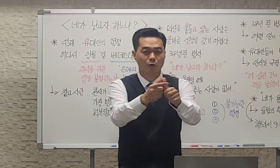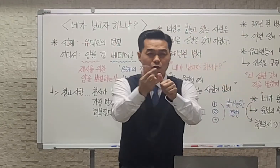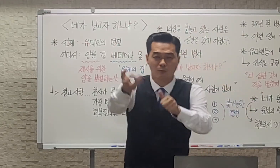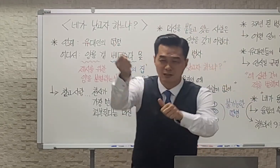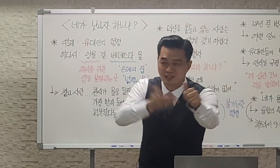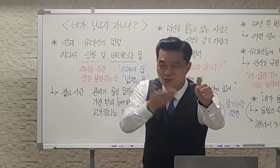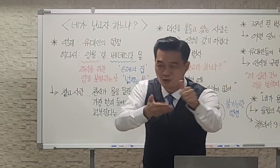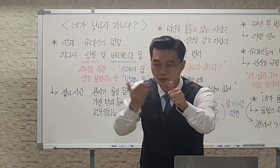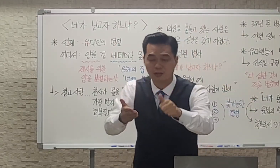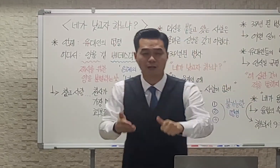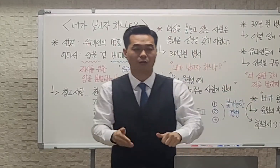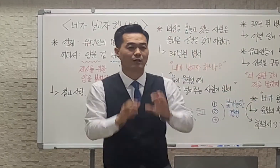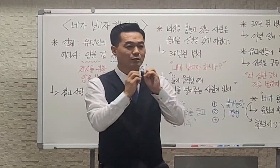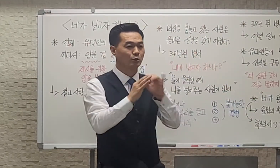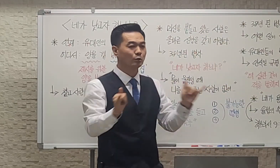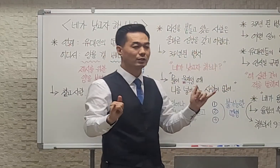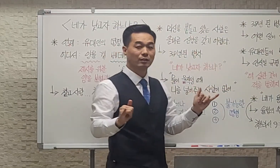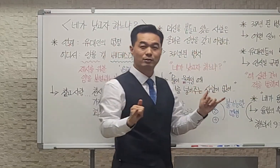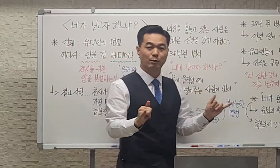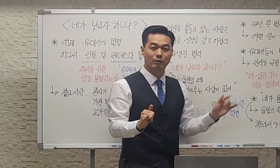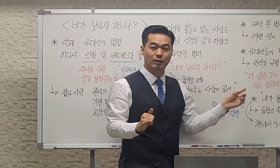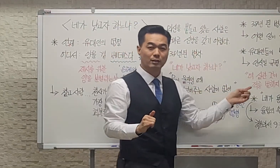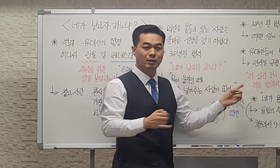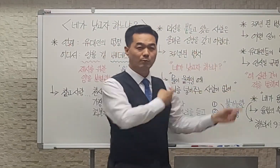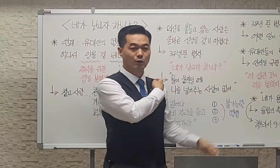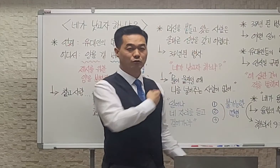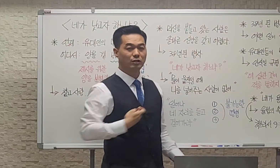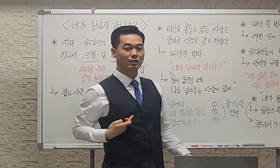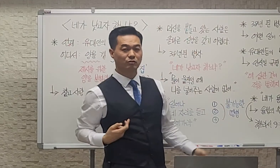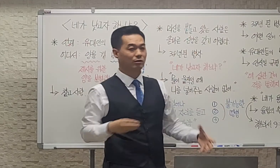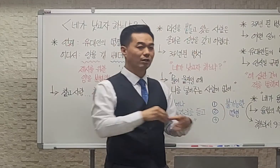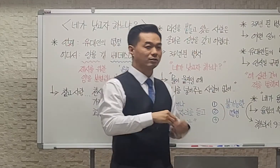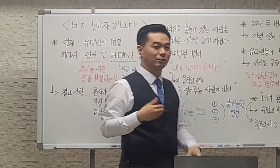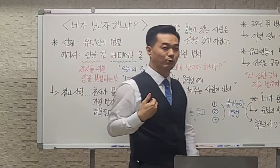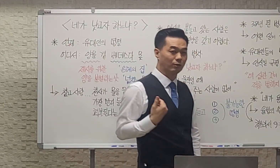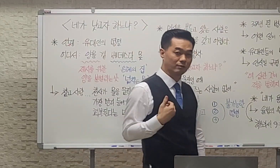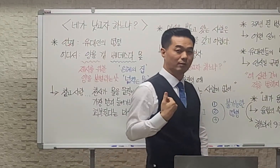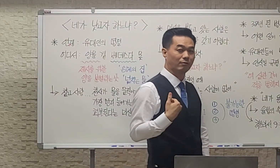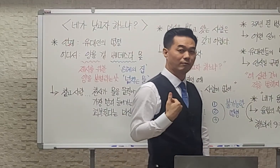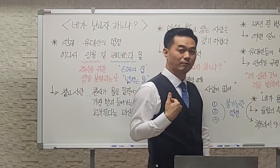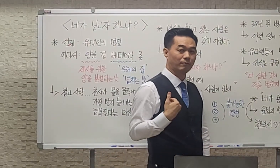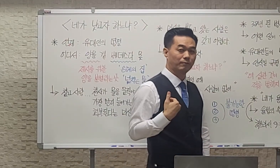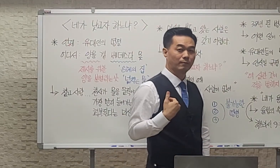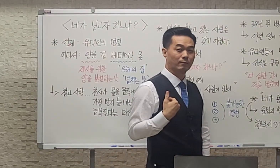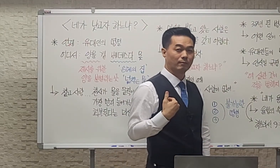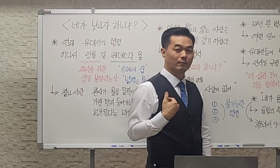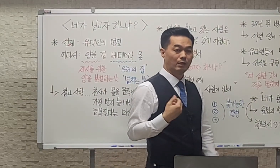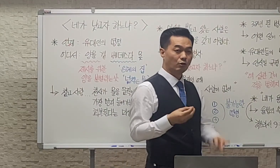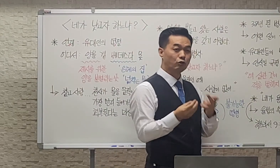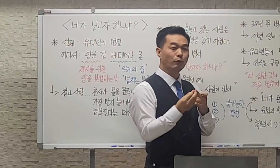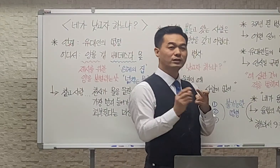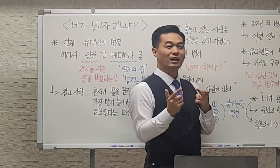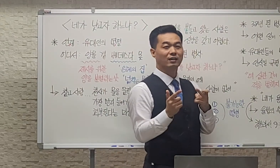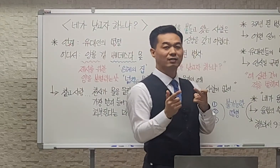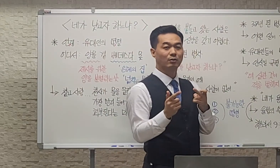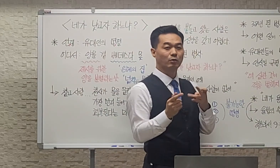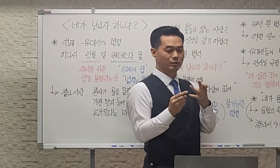구원 받으세요. 이렇게 해서 전도자들 있으면 이 사람 12제자 중에 들어갔을지도 모르겠어요. 12번째는 아니더라도